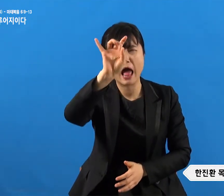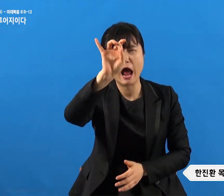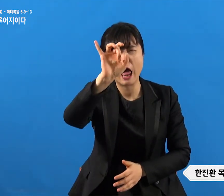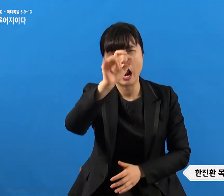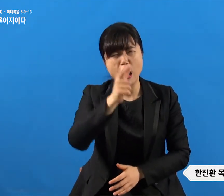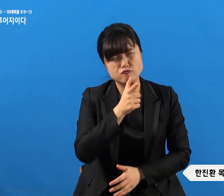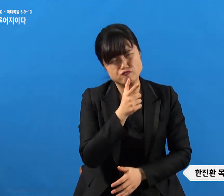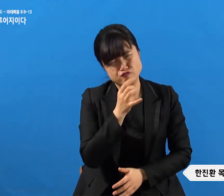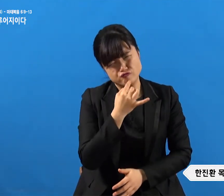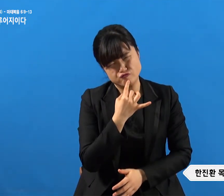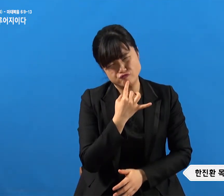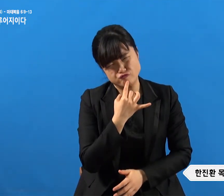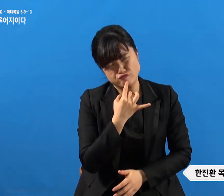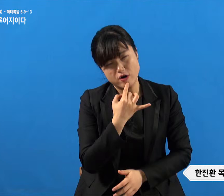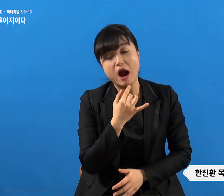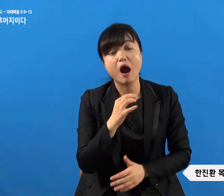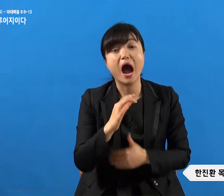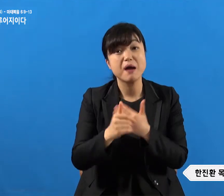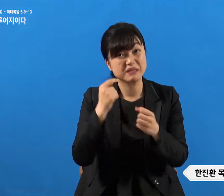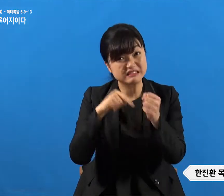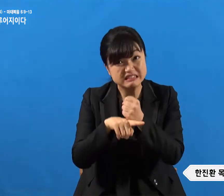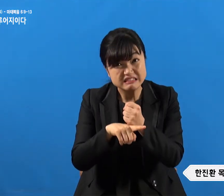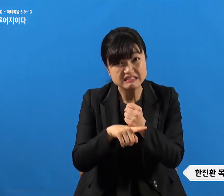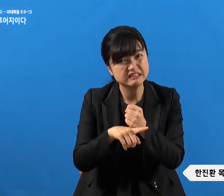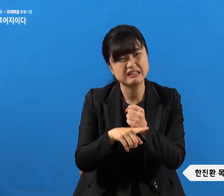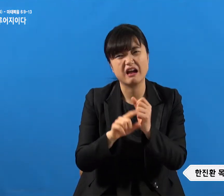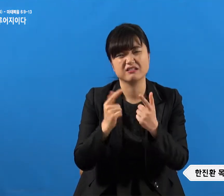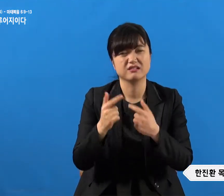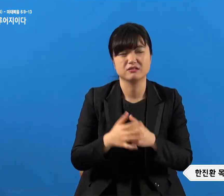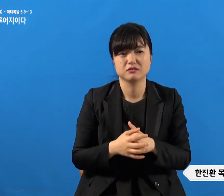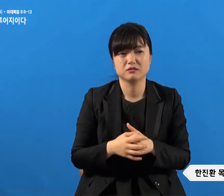해서 하나님 뜻이다 하는 것은 아닌 거죠.